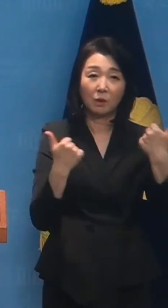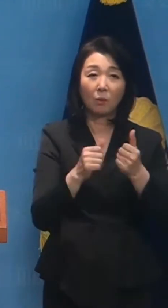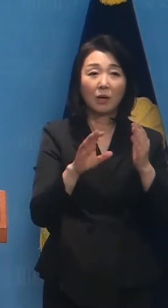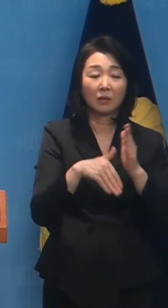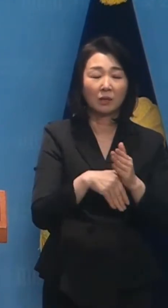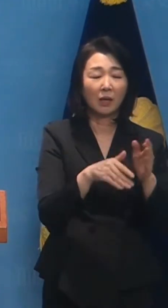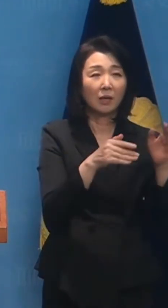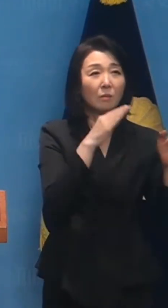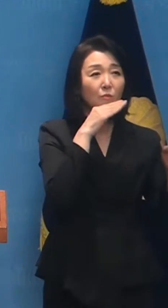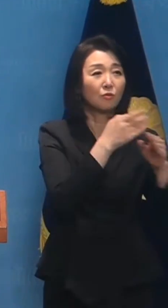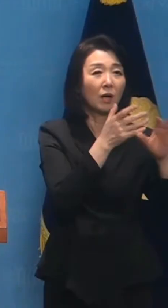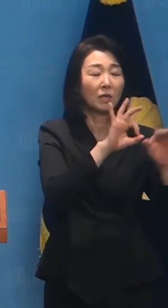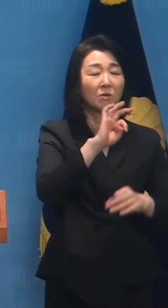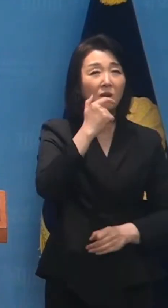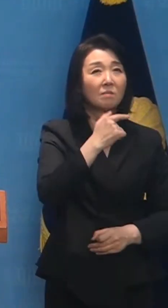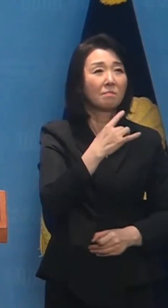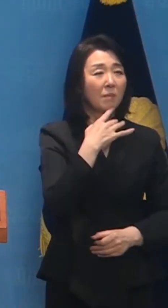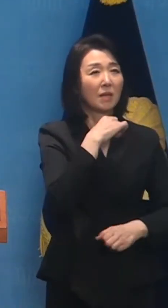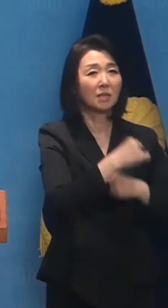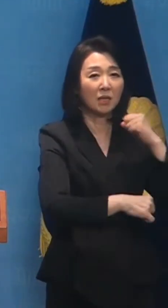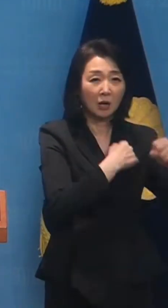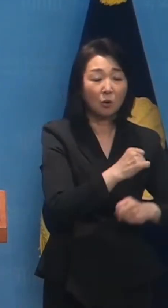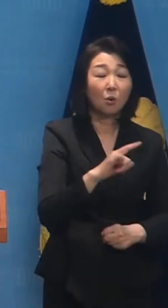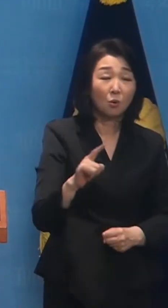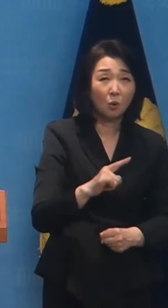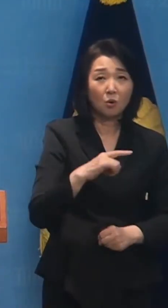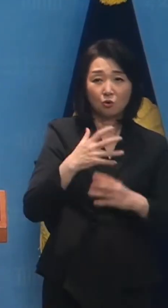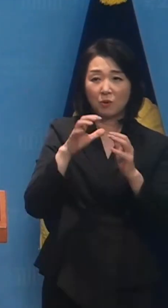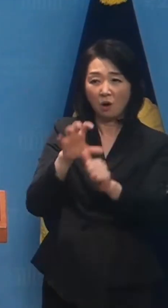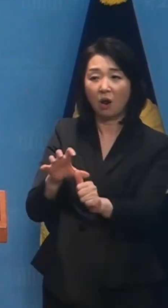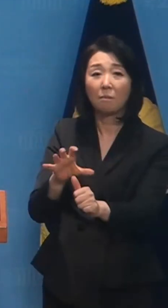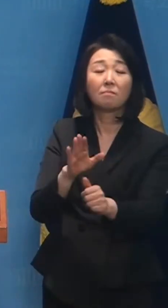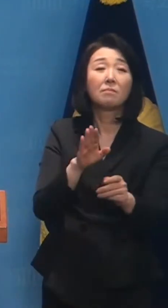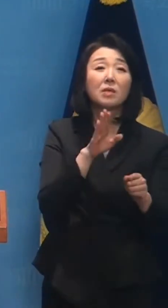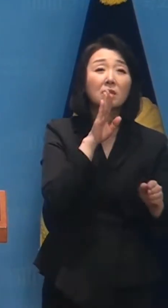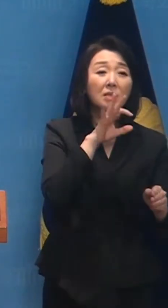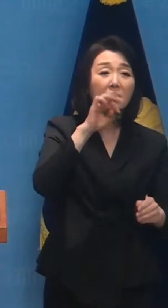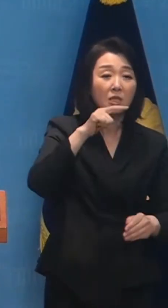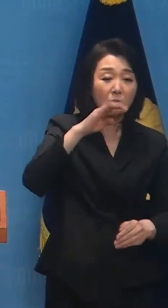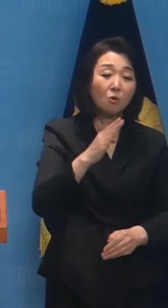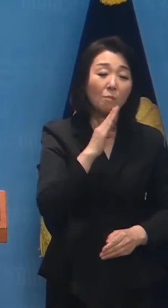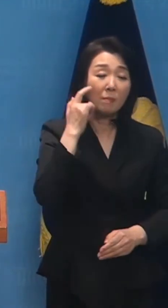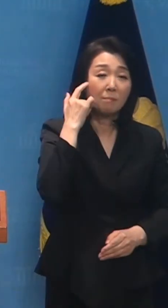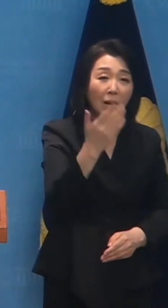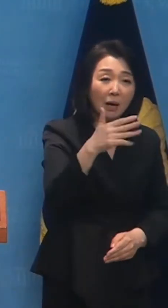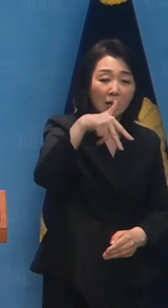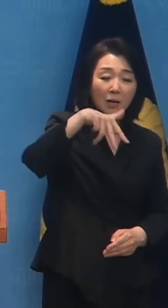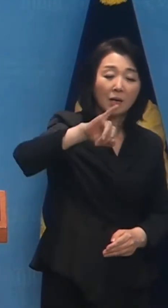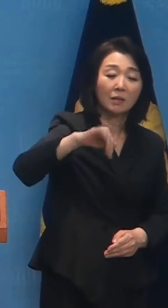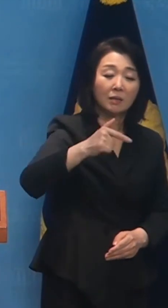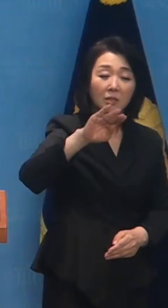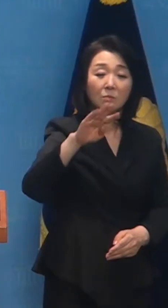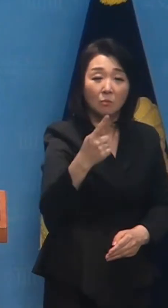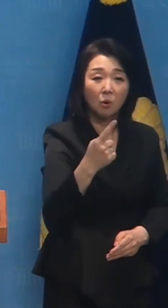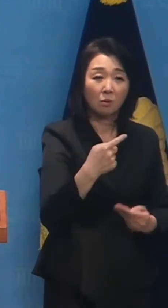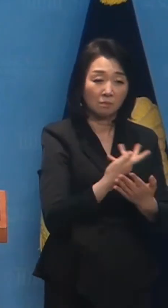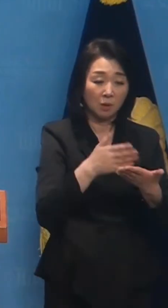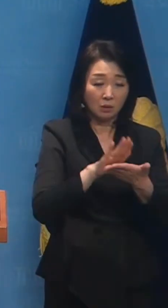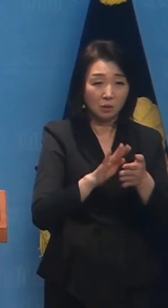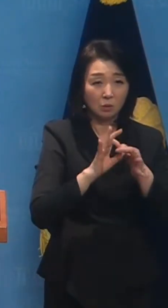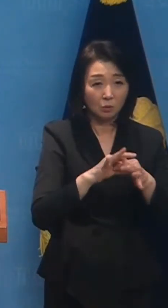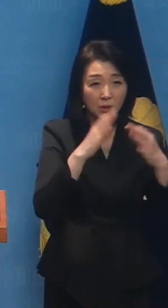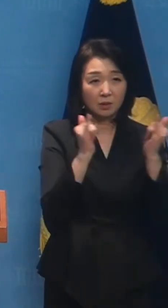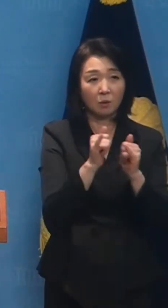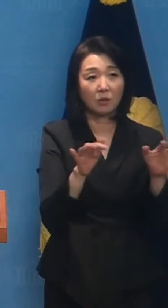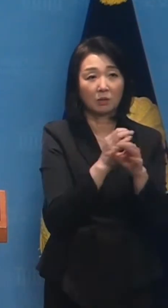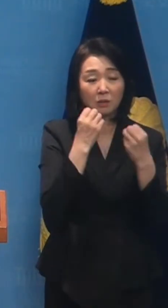김정은만 자유롭고 국민을 억압하는 게 진보냐라고 주장했습니다. 그러나 진보란 변혁을 통해 사회와